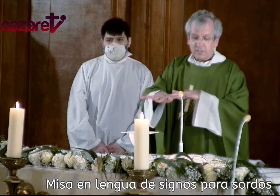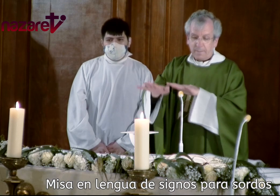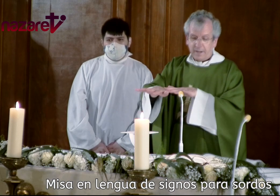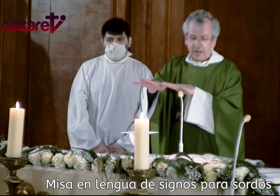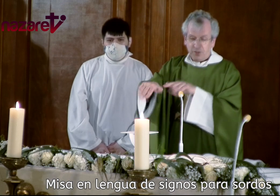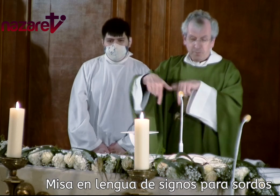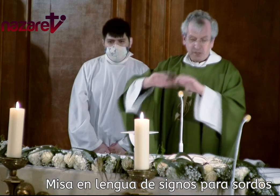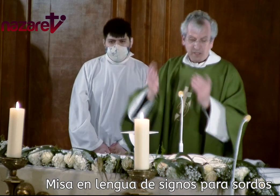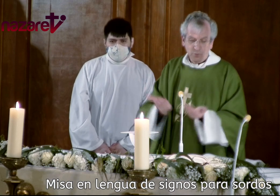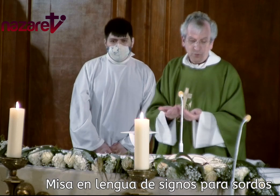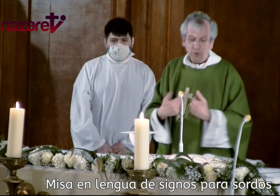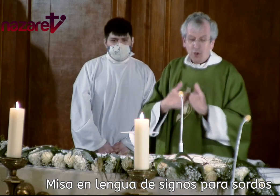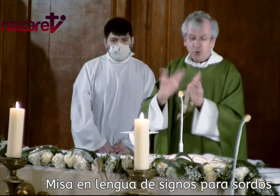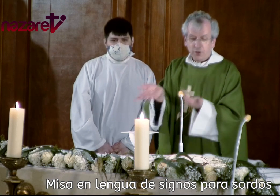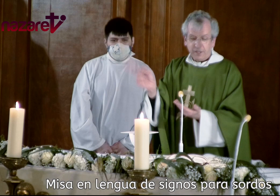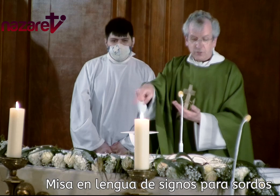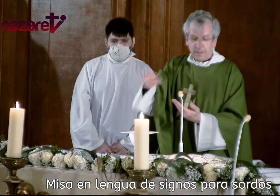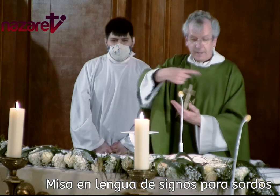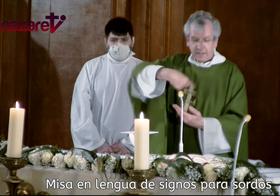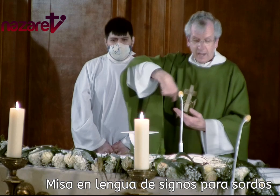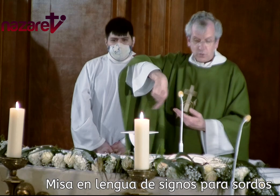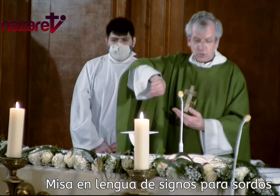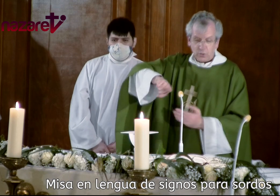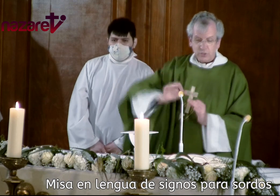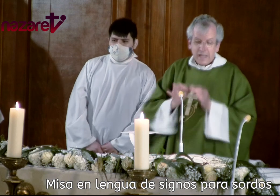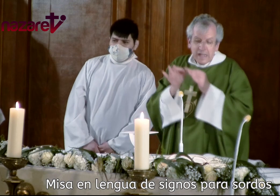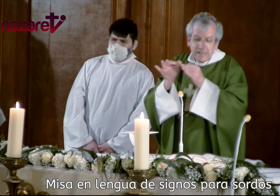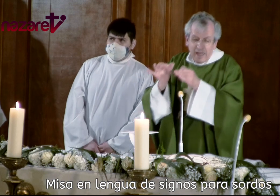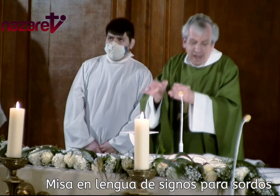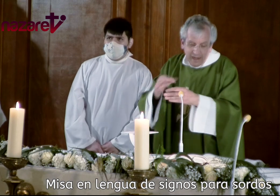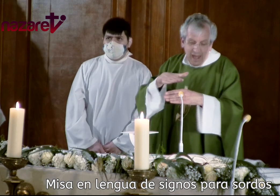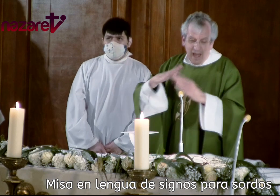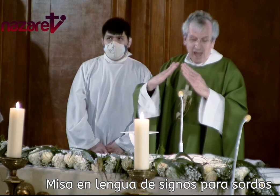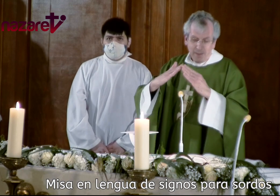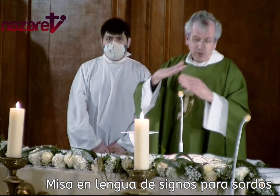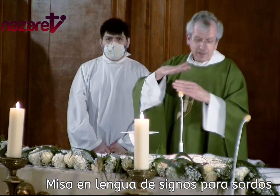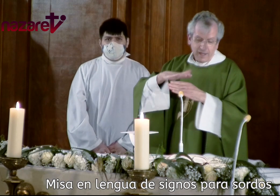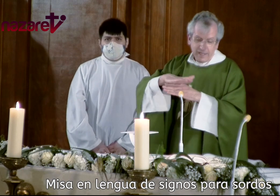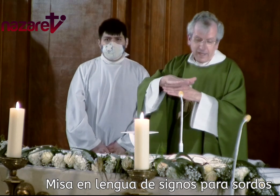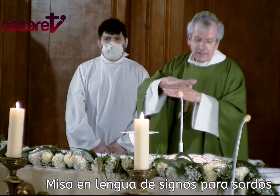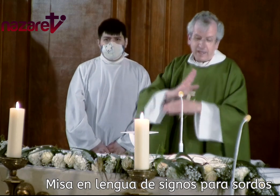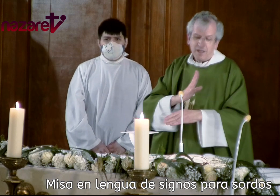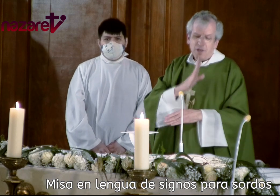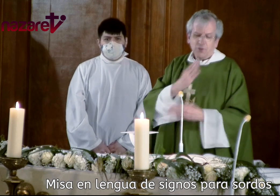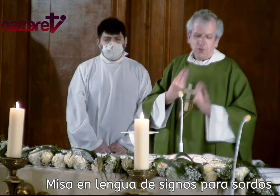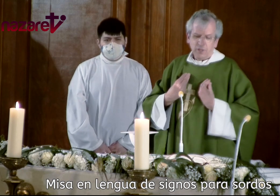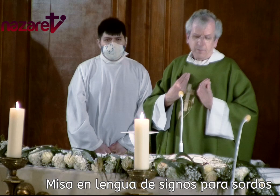perdición por este mundo concédenos también a nosotros llegar a la morada eterna donde viviremos